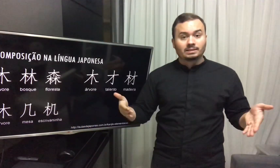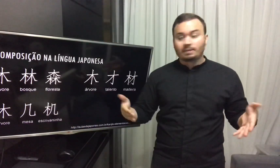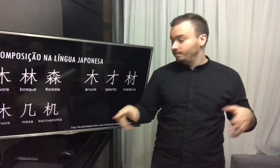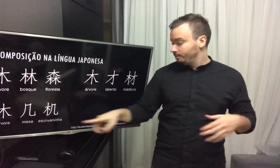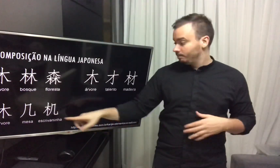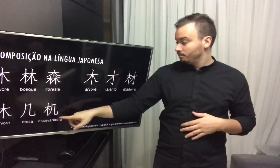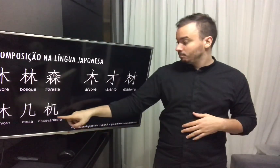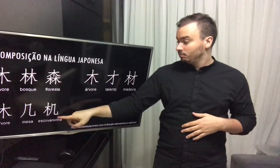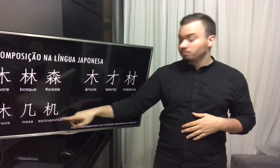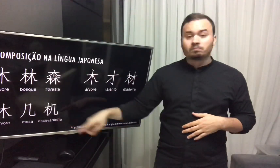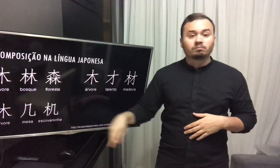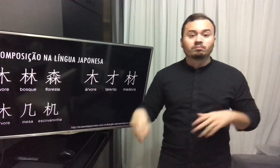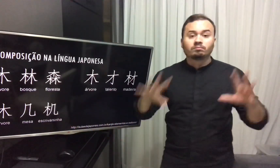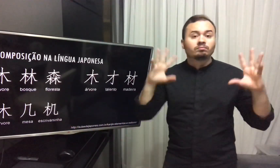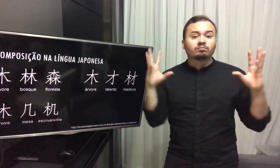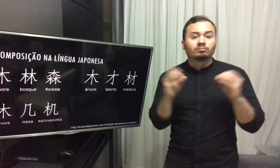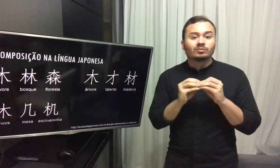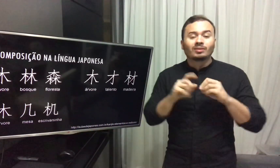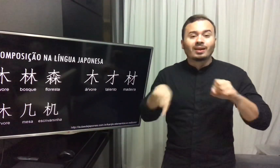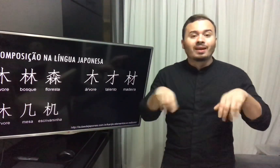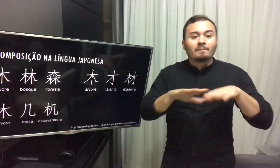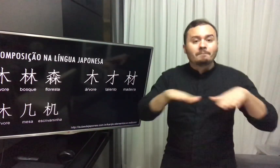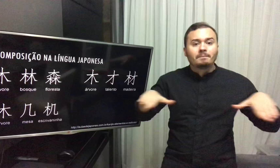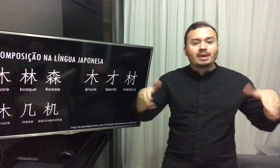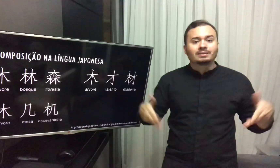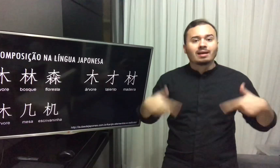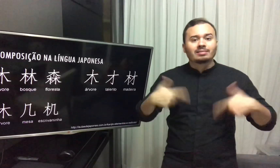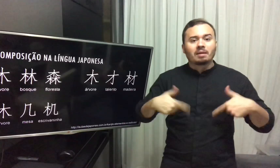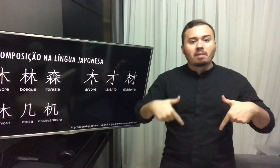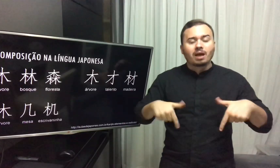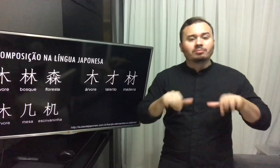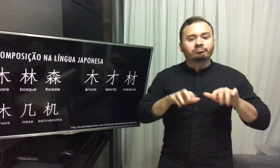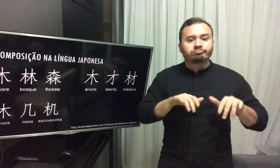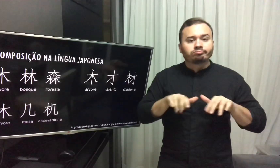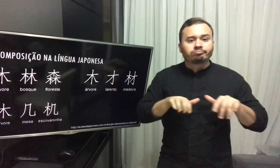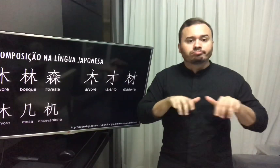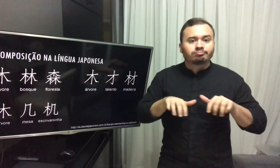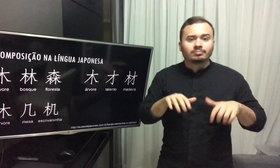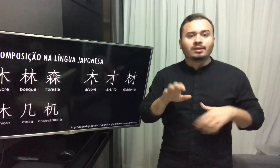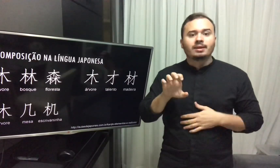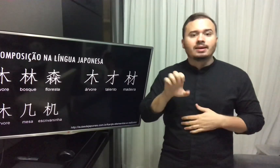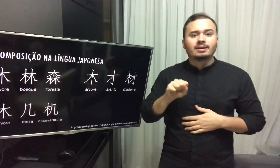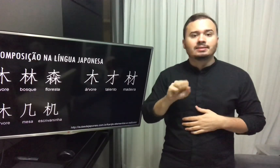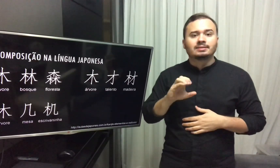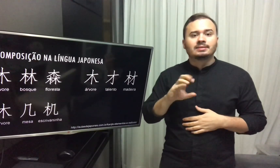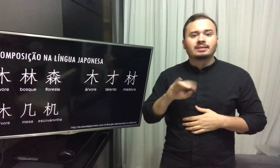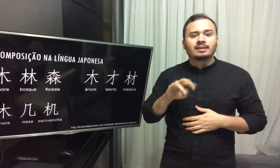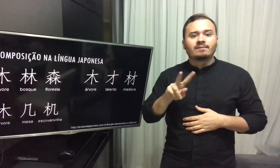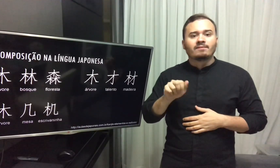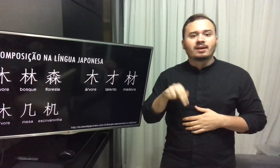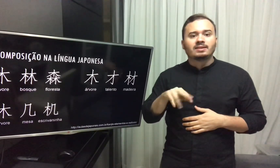né? Árvore mais mesa. Ele dá o significado de escrivaninha, uma mesa de trabalho.